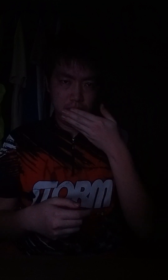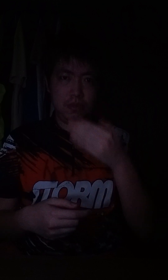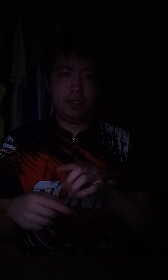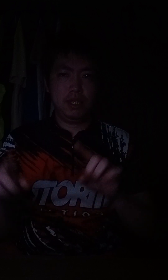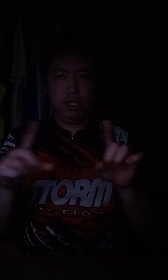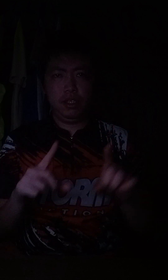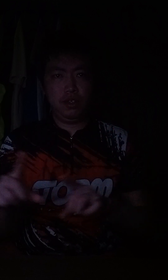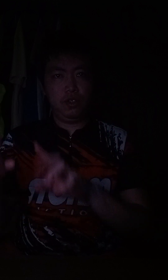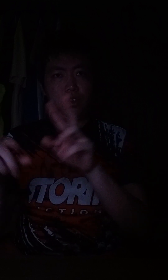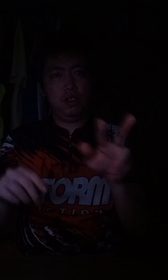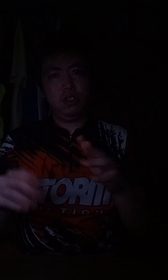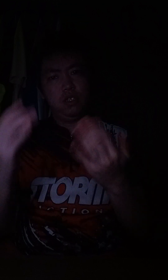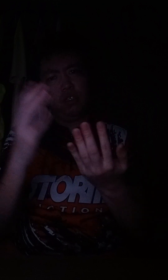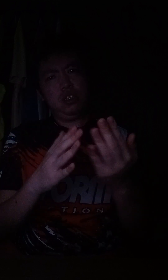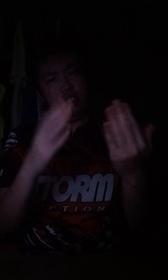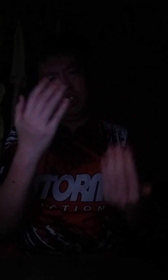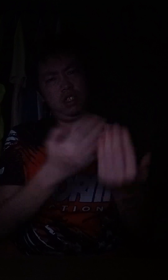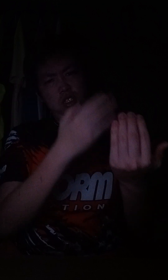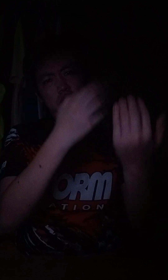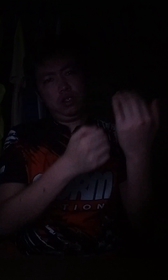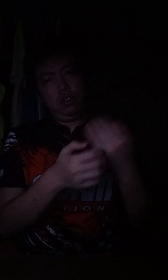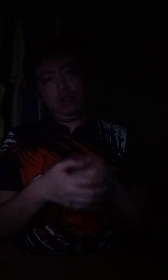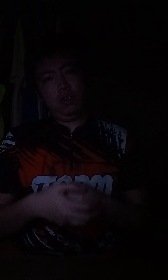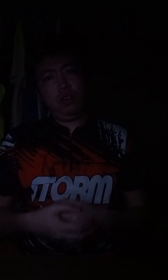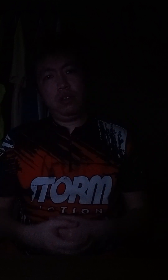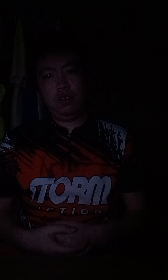비닐하우스 3개 동이 일부 탔습니다. MBC 뉴스 조건입니다.